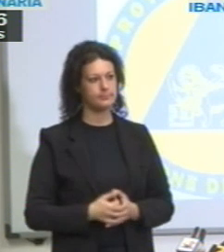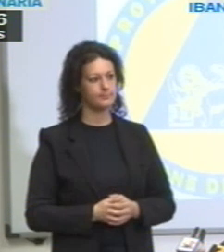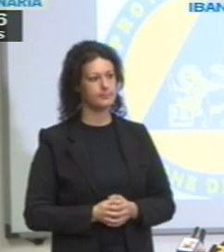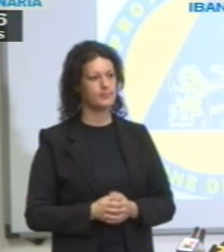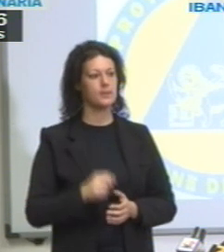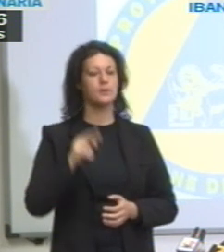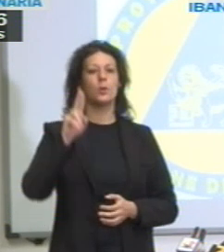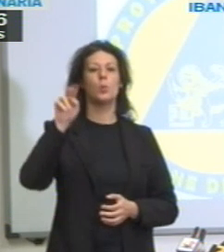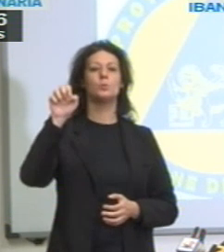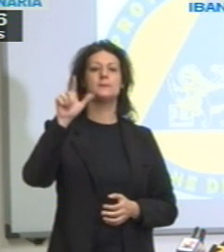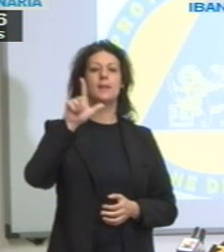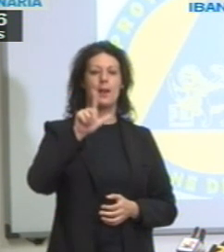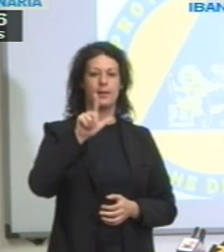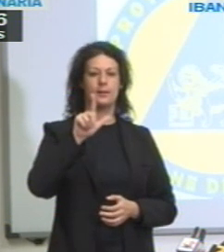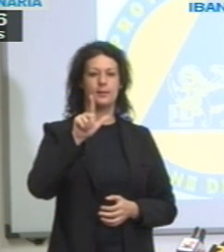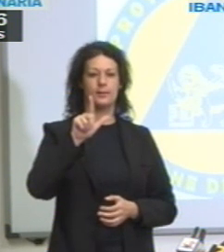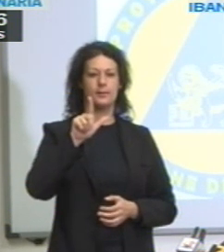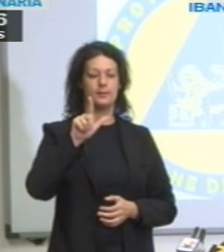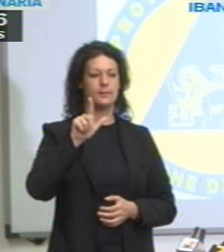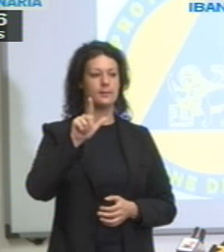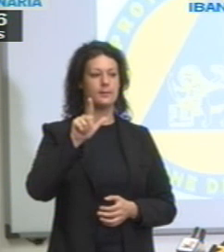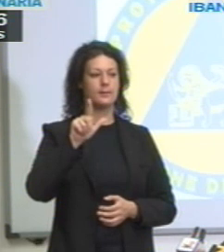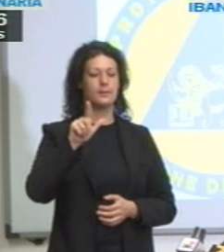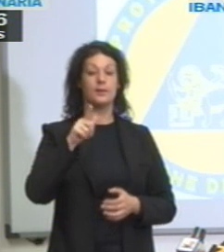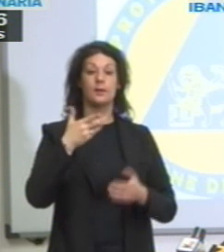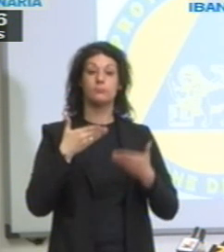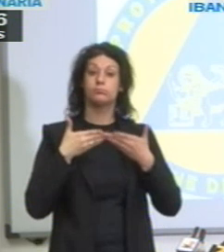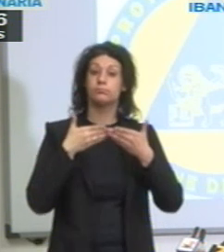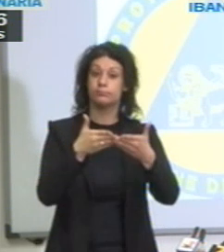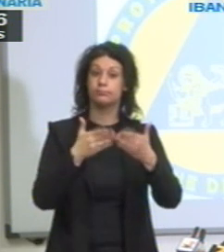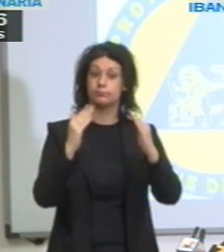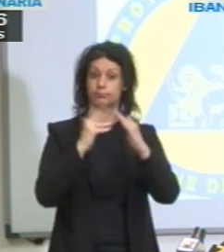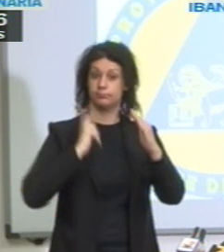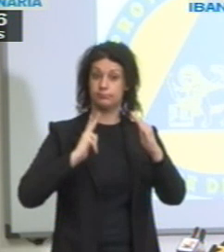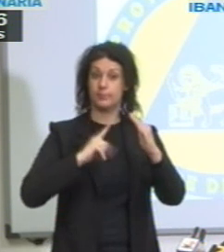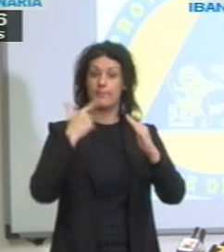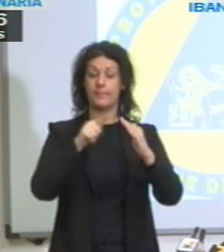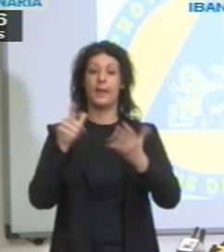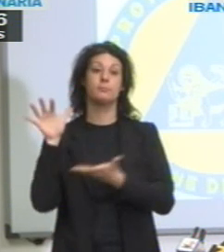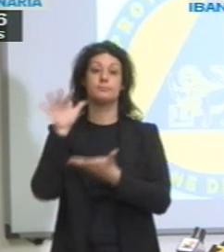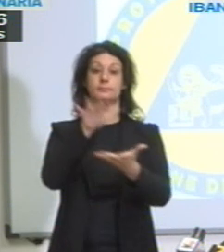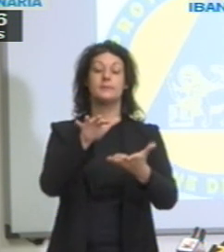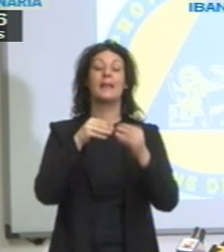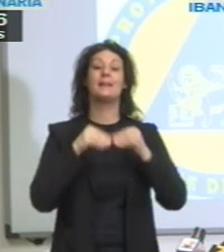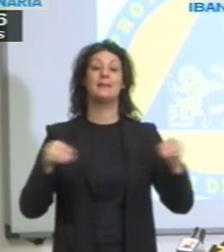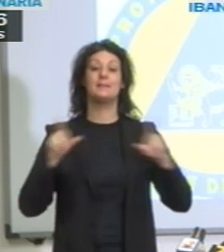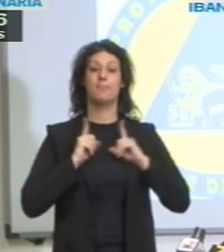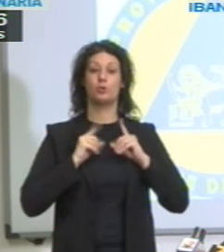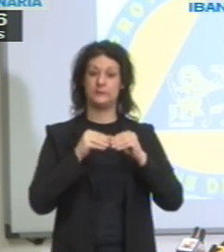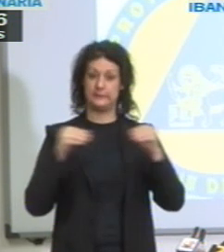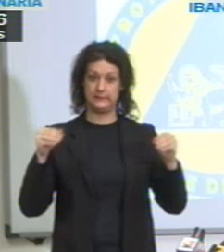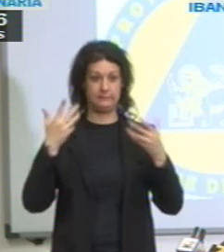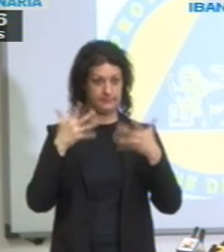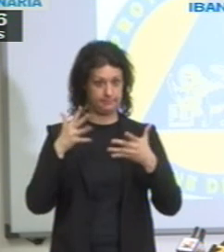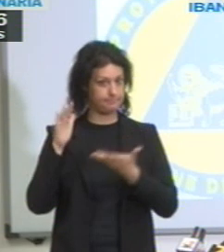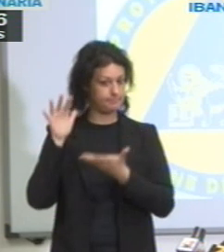Le ULS sono intervenute in soccorso delle RSA con le forniture di dispositivi. Adesso che si